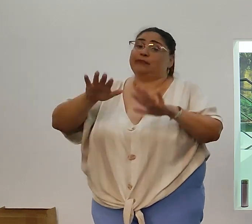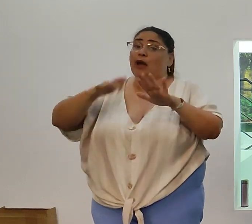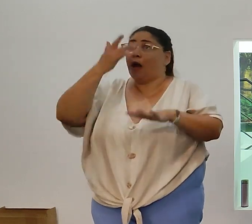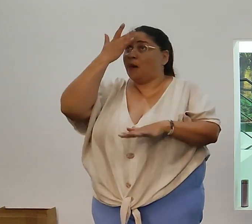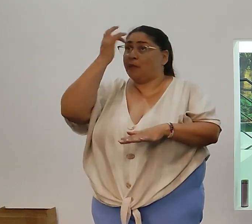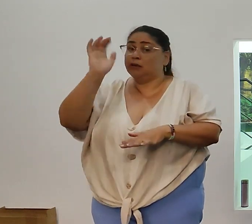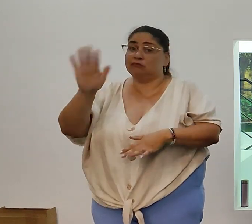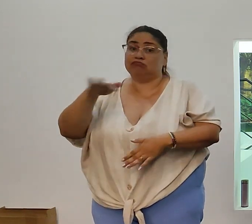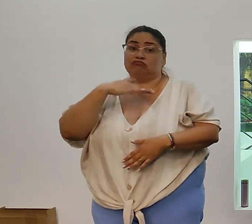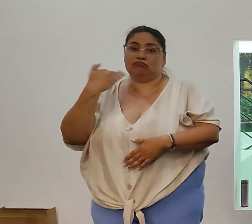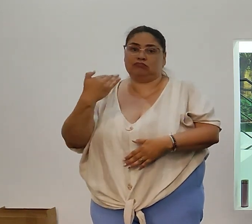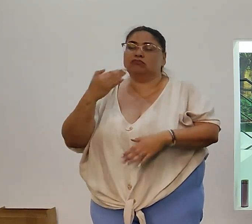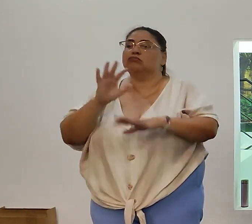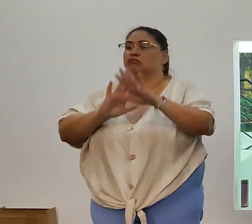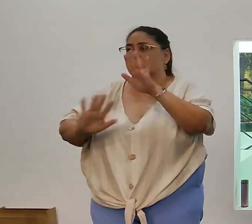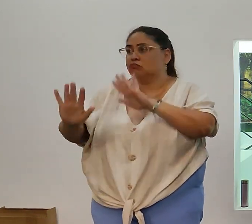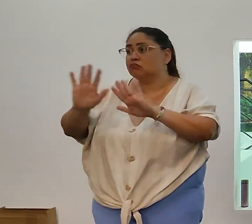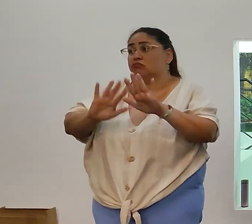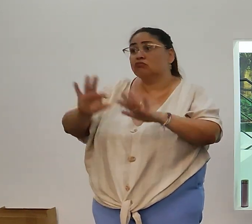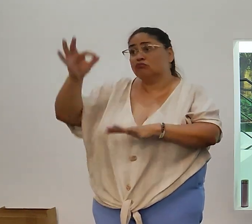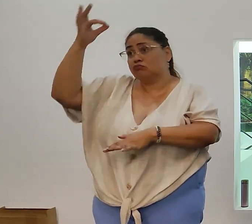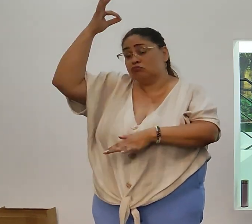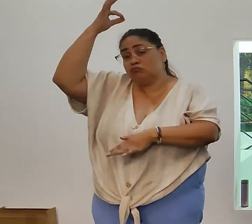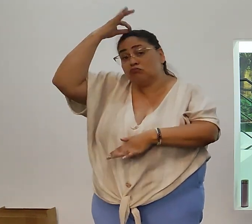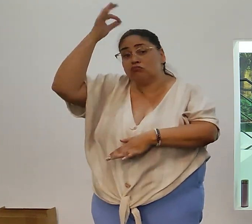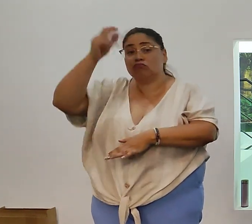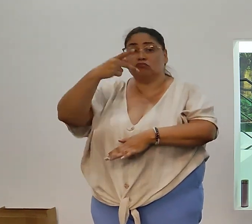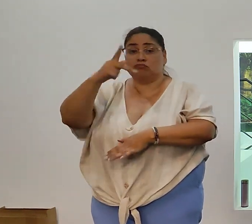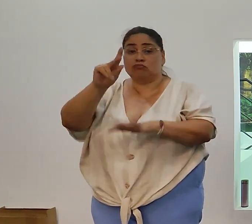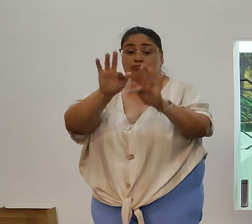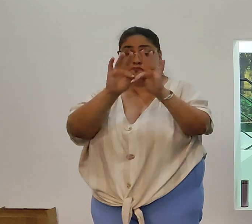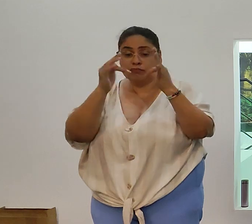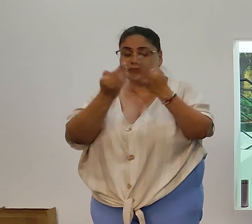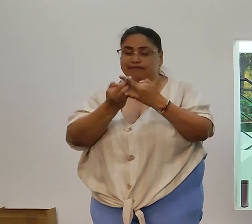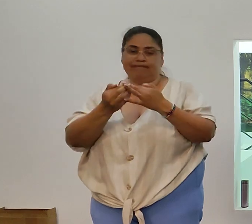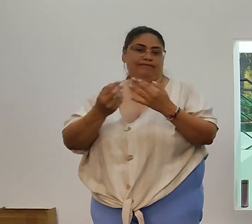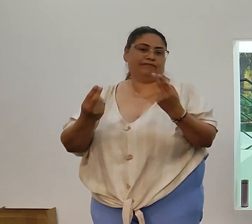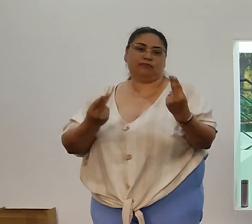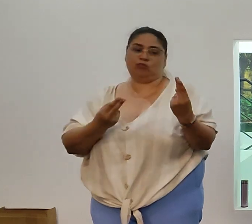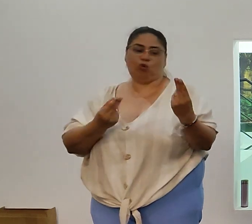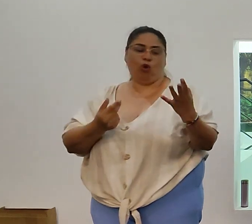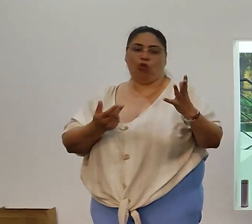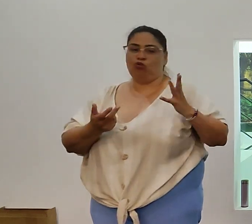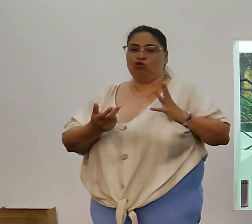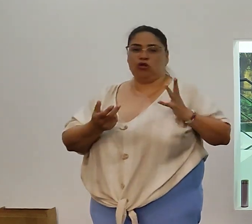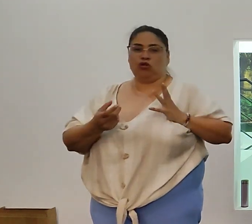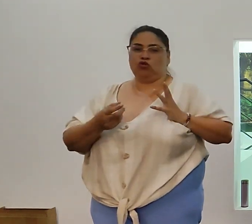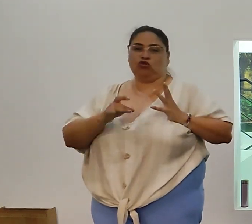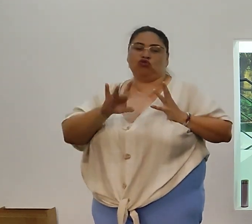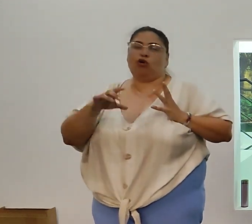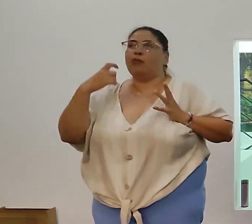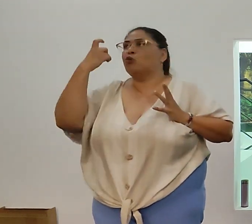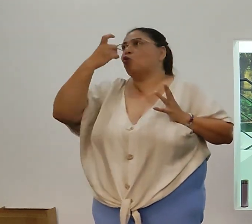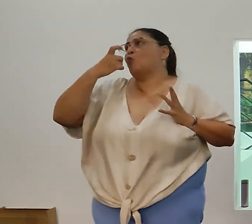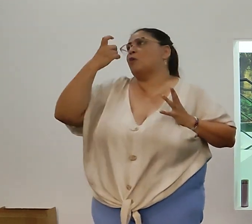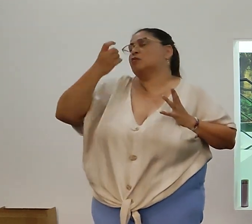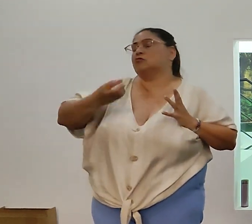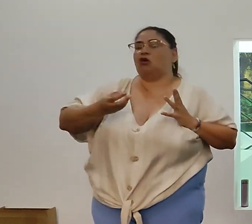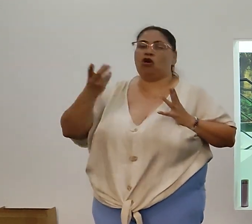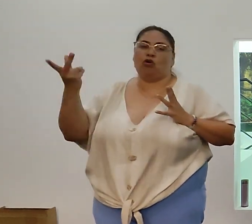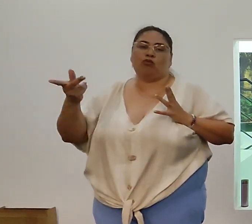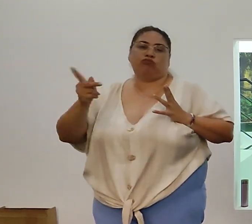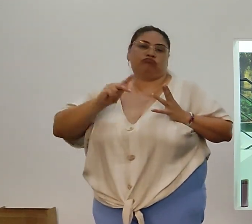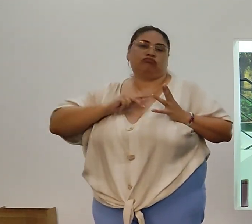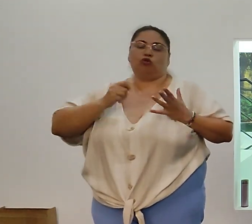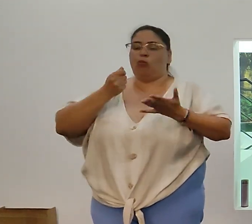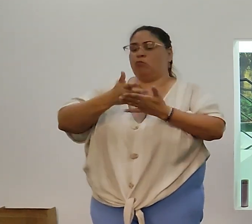tarde. Cuide da vida espiritual da sua família. Não faça como este rico, que apenas se preocupou em ter e angariar coisas,